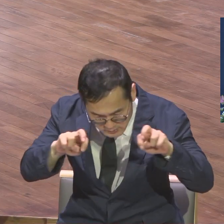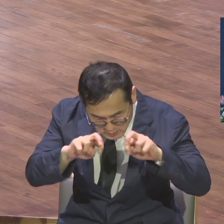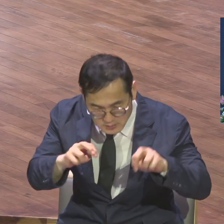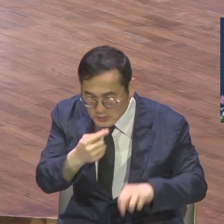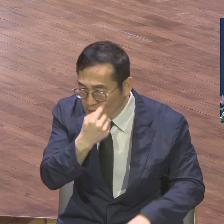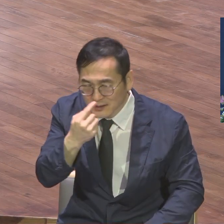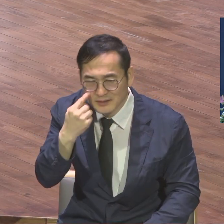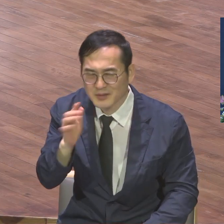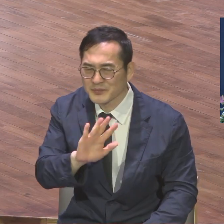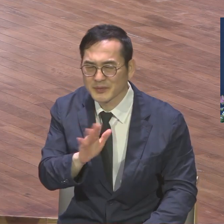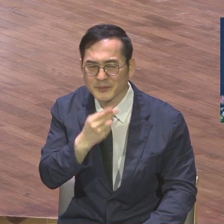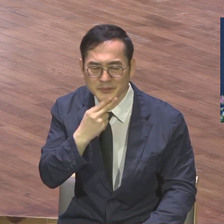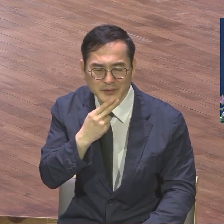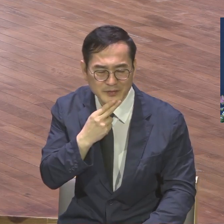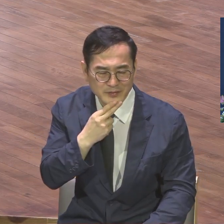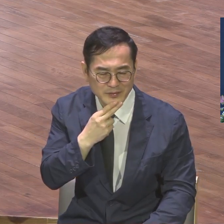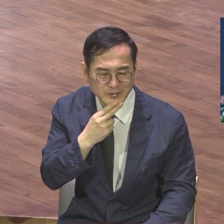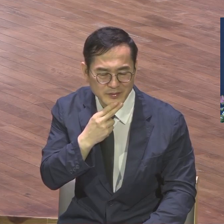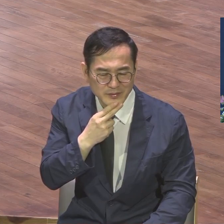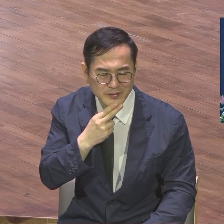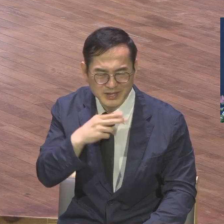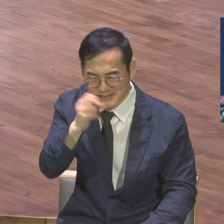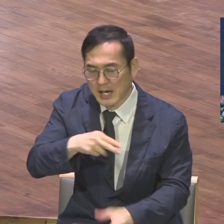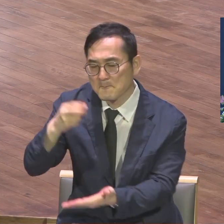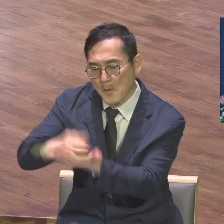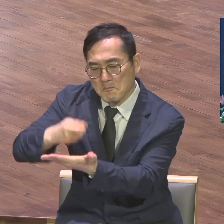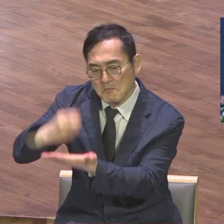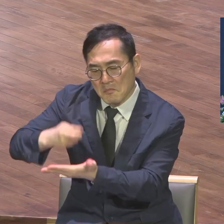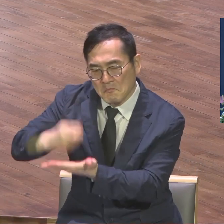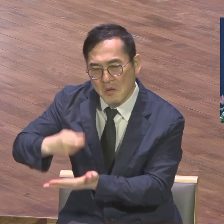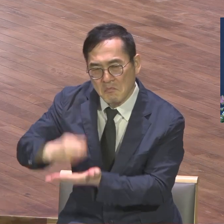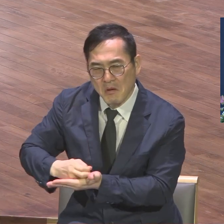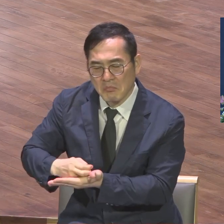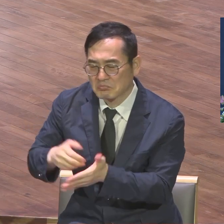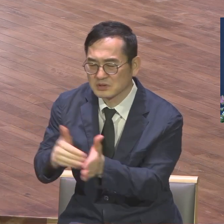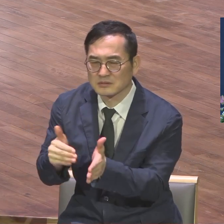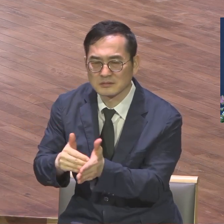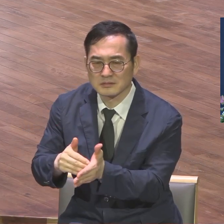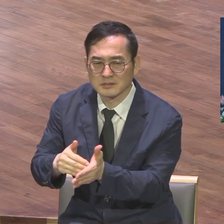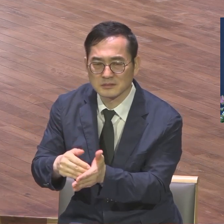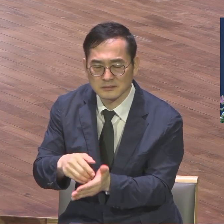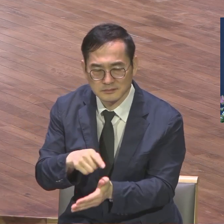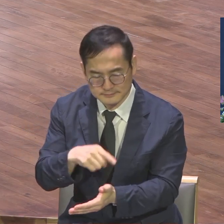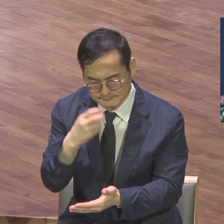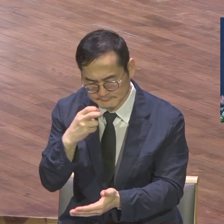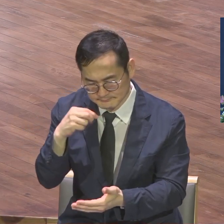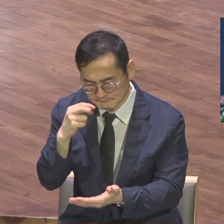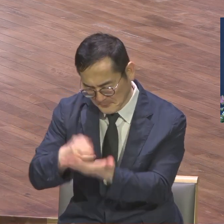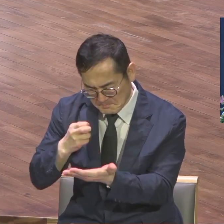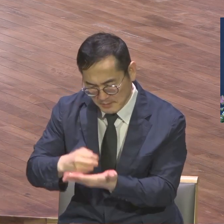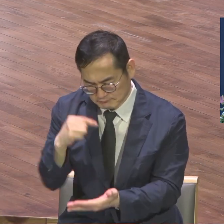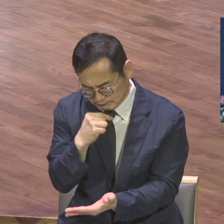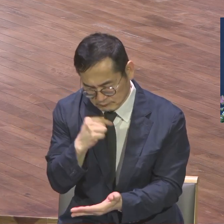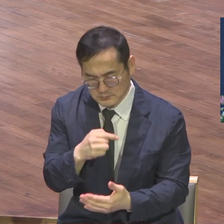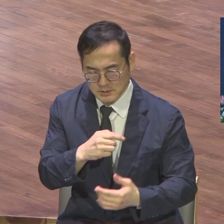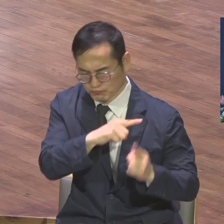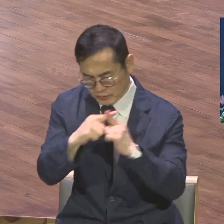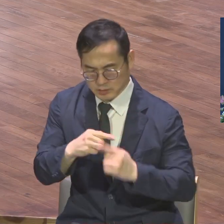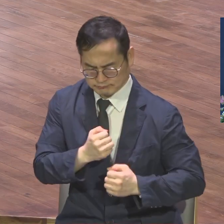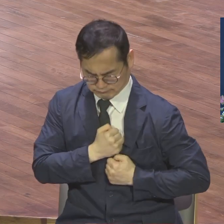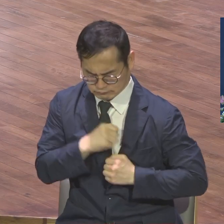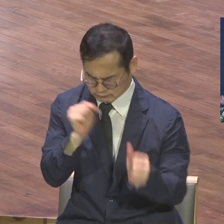것과는 별개로 규례들을 막 만들어, 규례 부치기라가 규례를 만들어가지고 그것을 지키는 것을